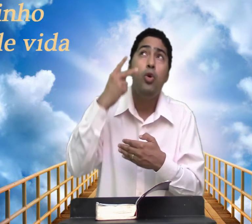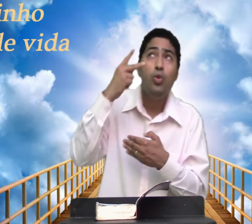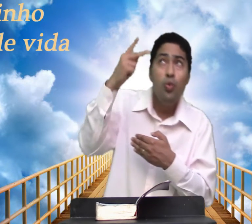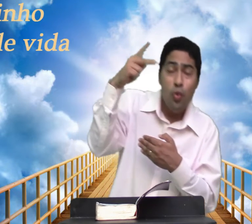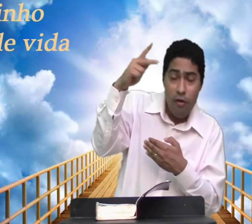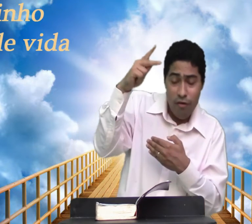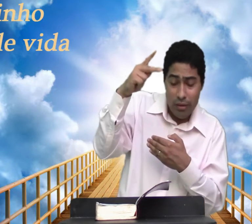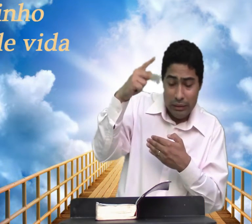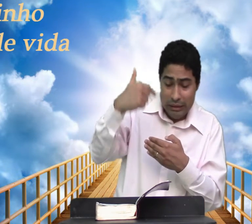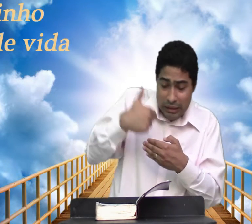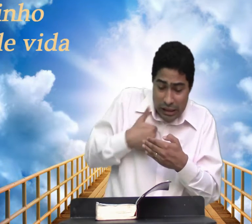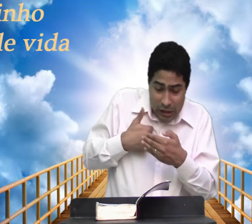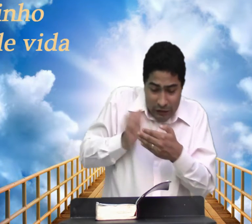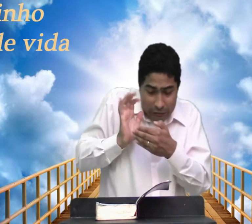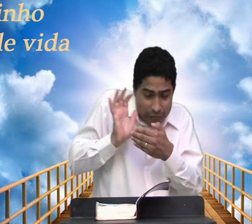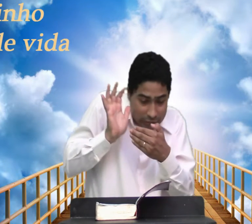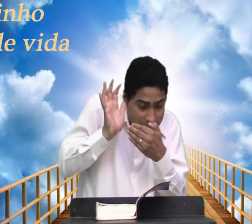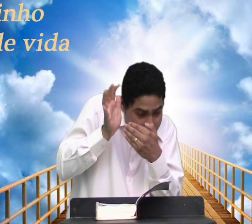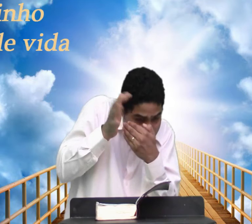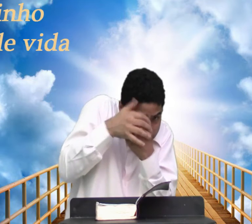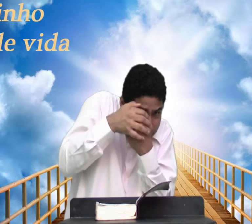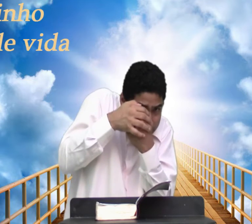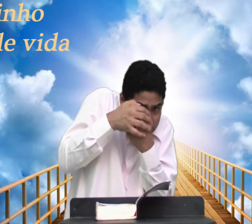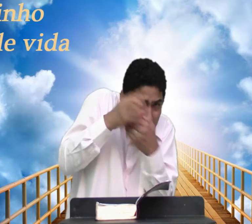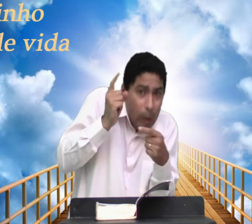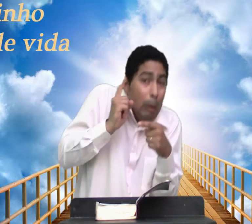e já que estava nu, eu me escondi.